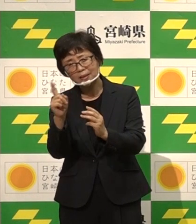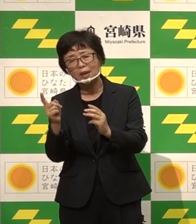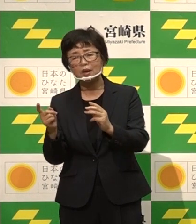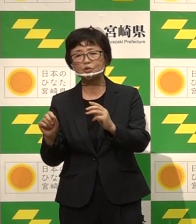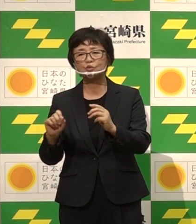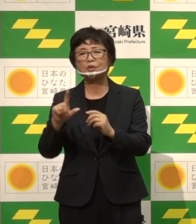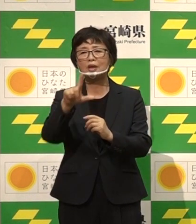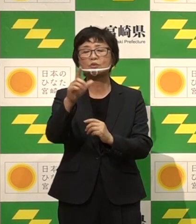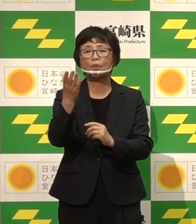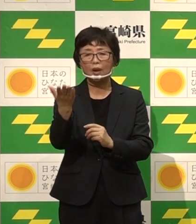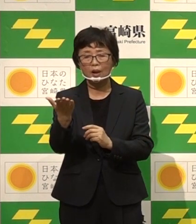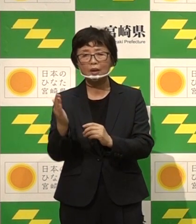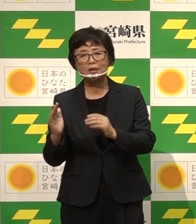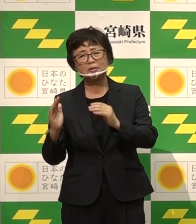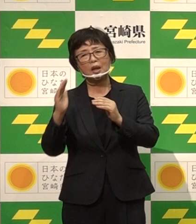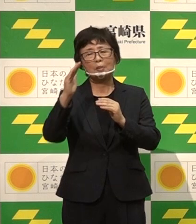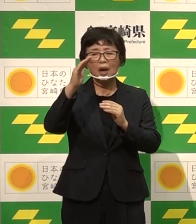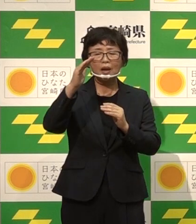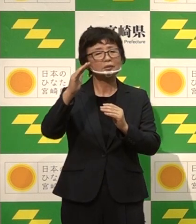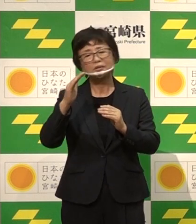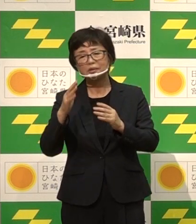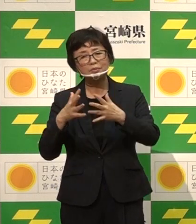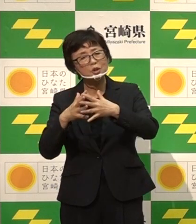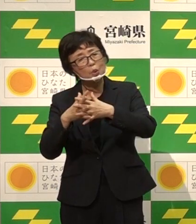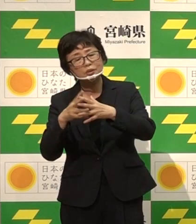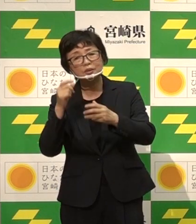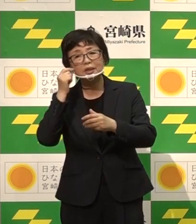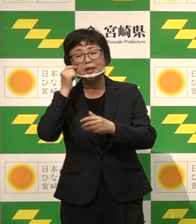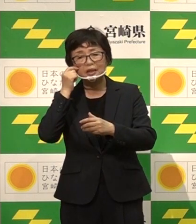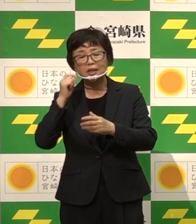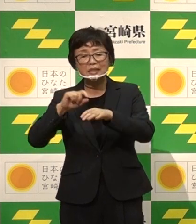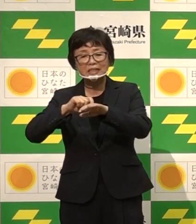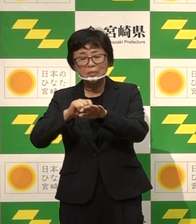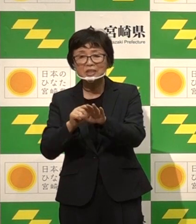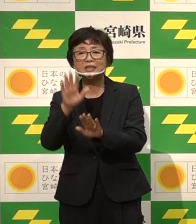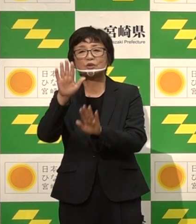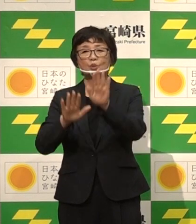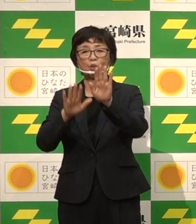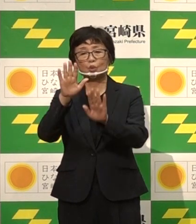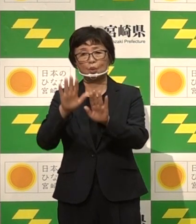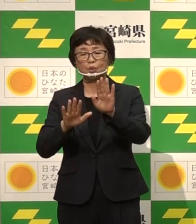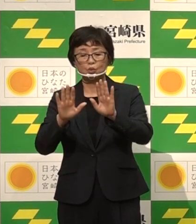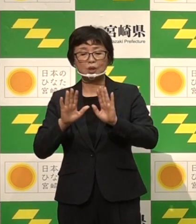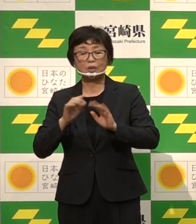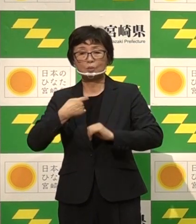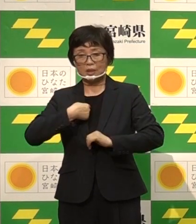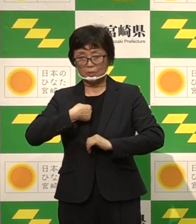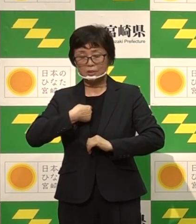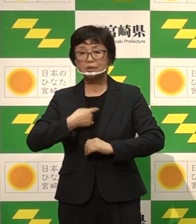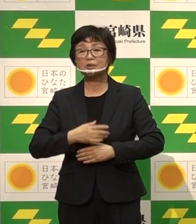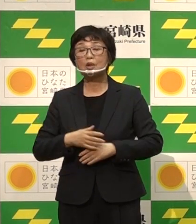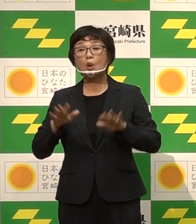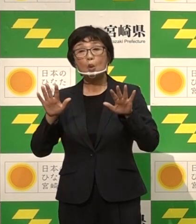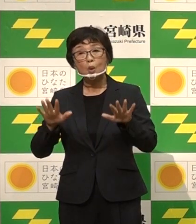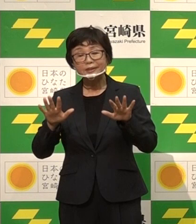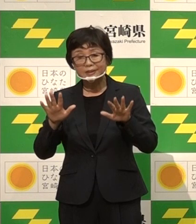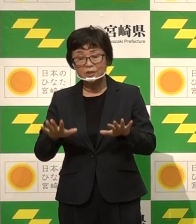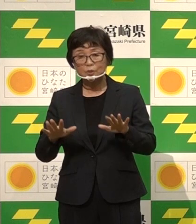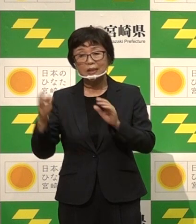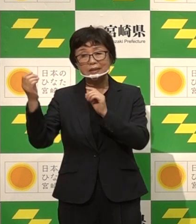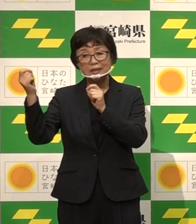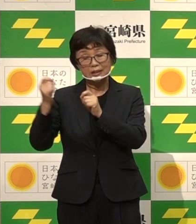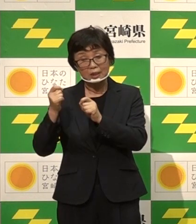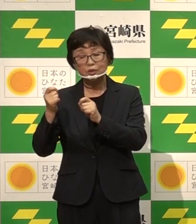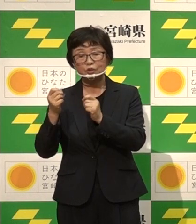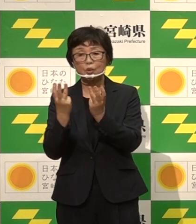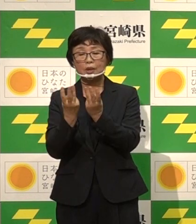か、全くピークが見通せない大変厳しい状況だと受け止めております。本日は直近の感染